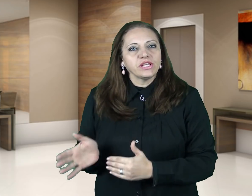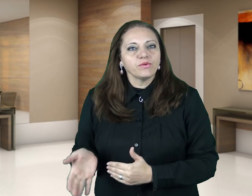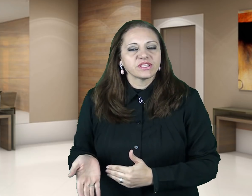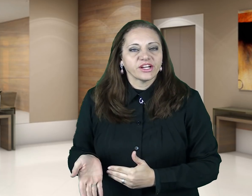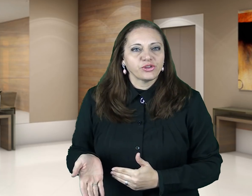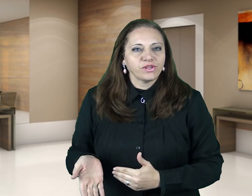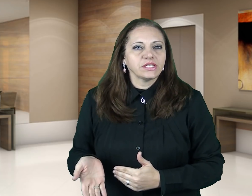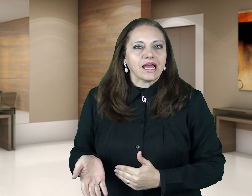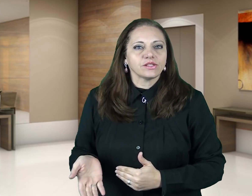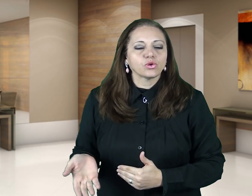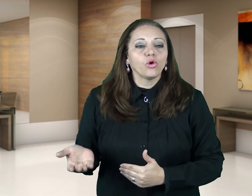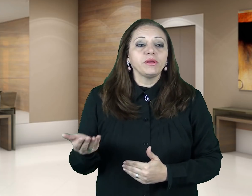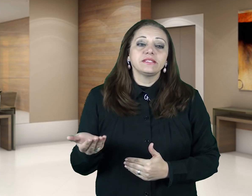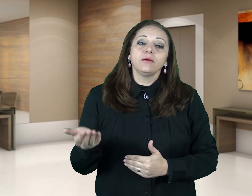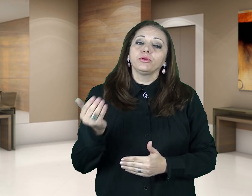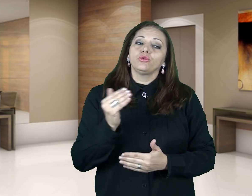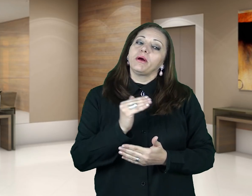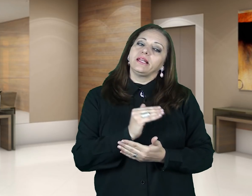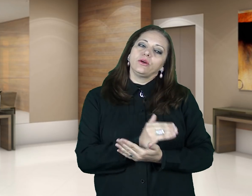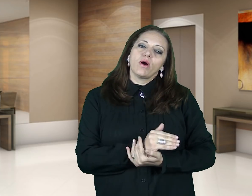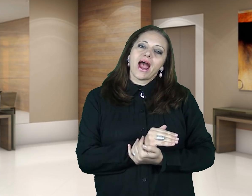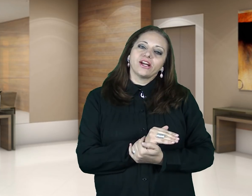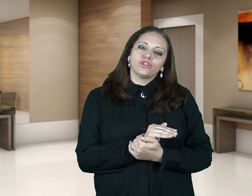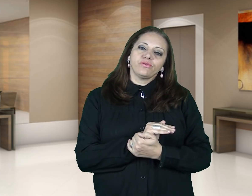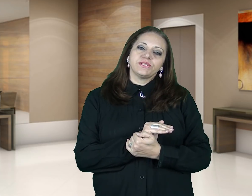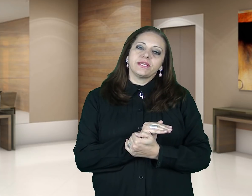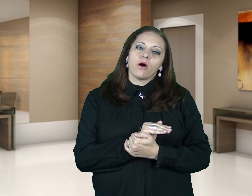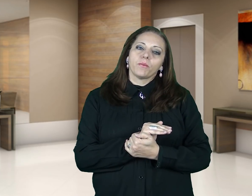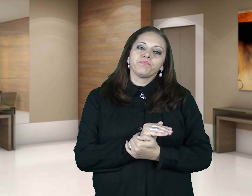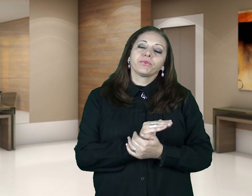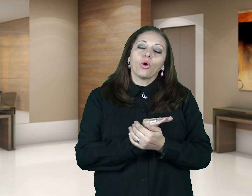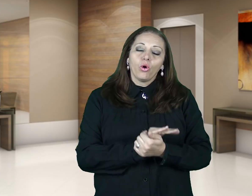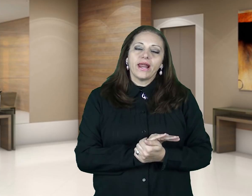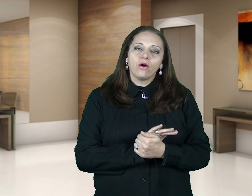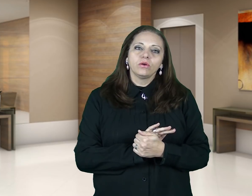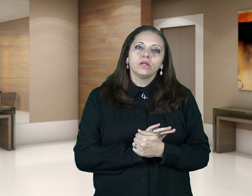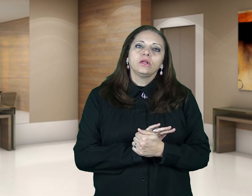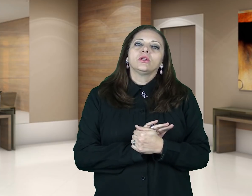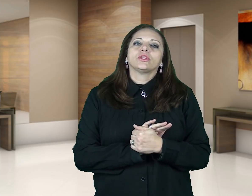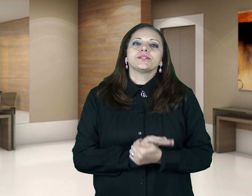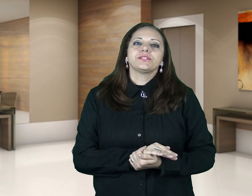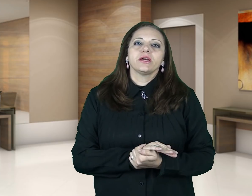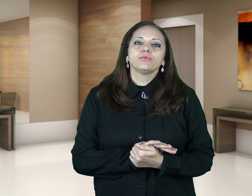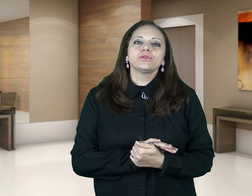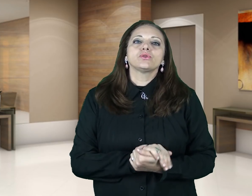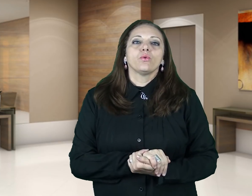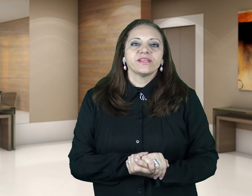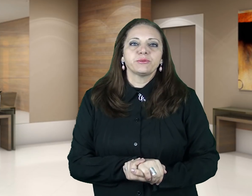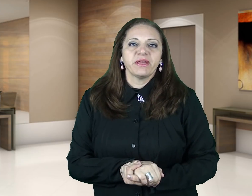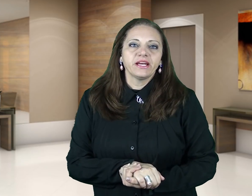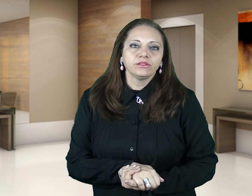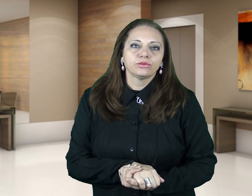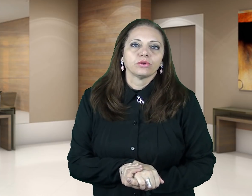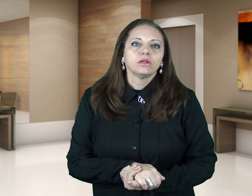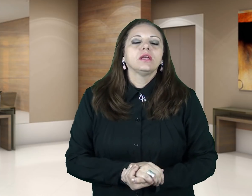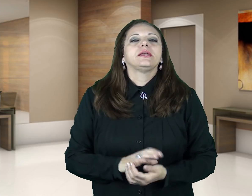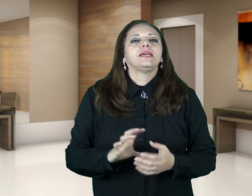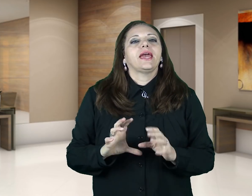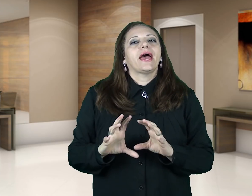línguas artificiais. Como exemplo de uma língua artificial oral, nós temos o Esperanto, que é